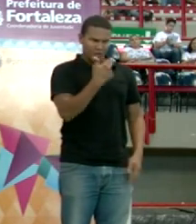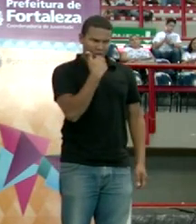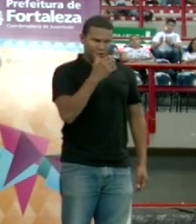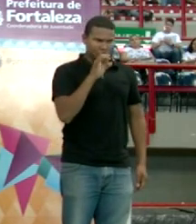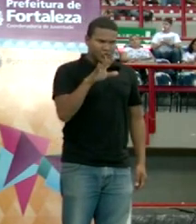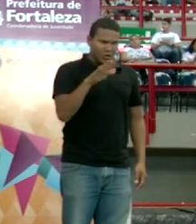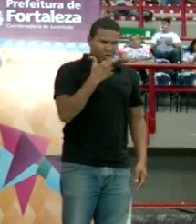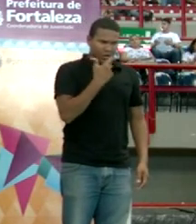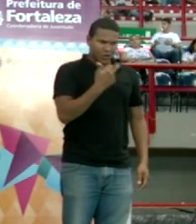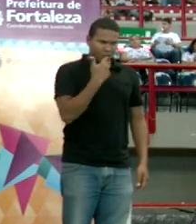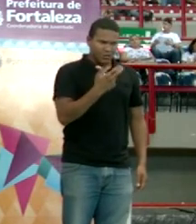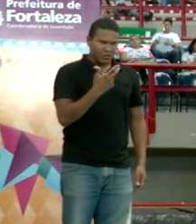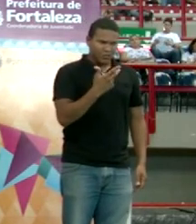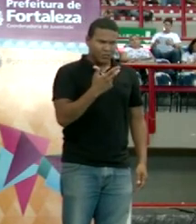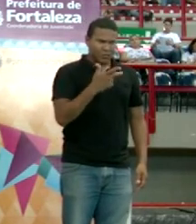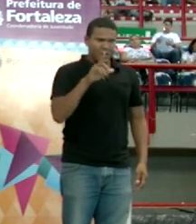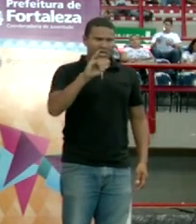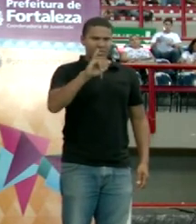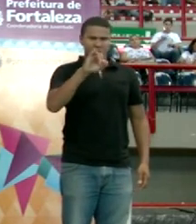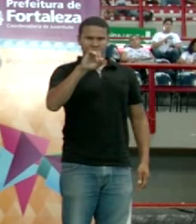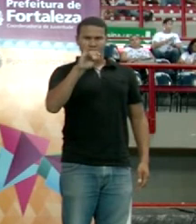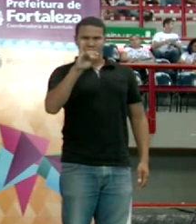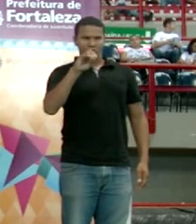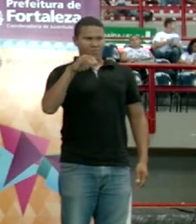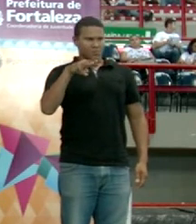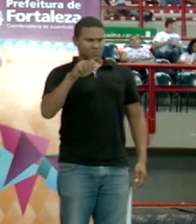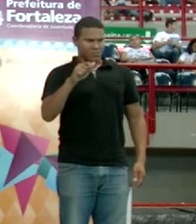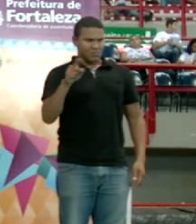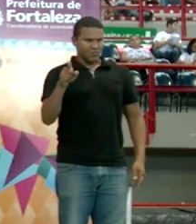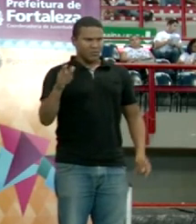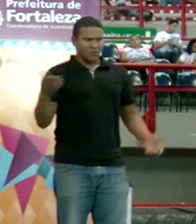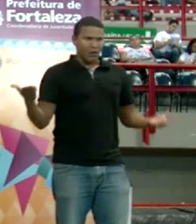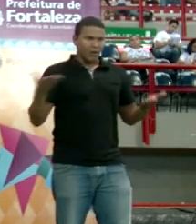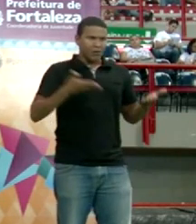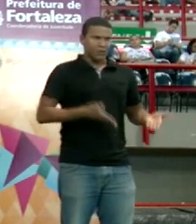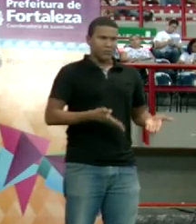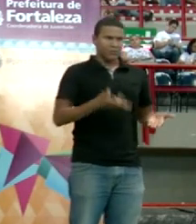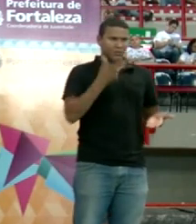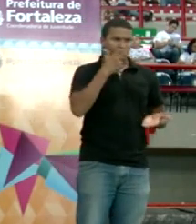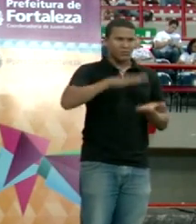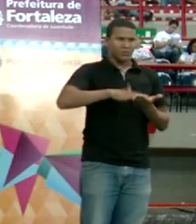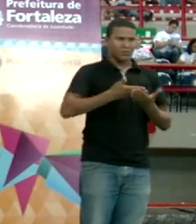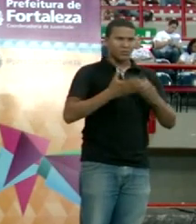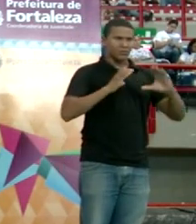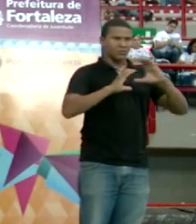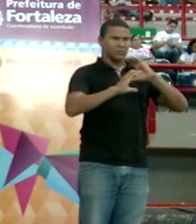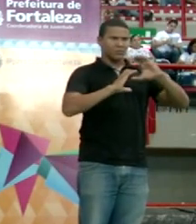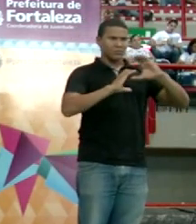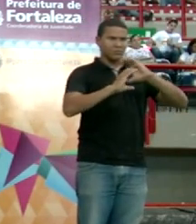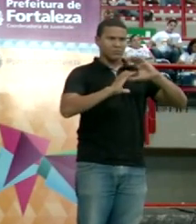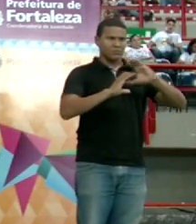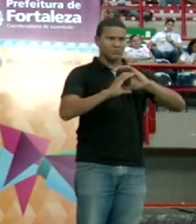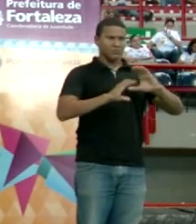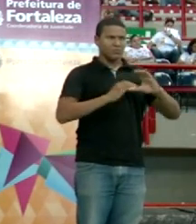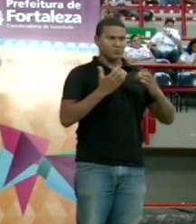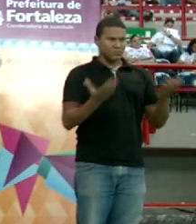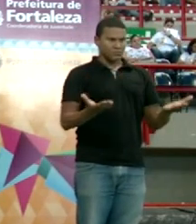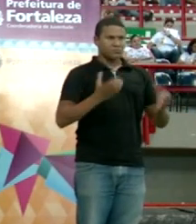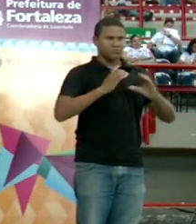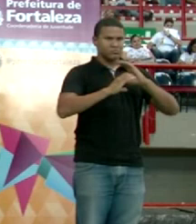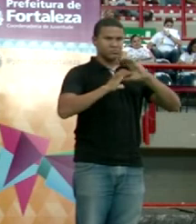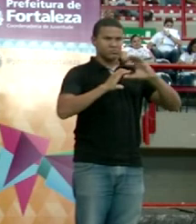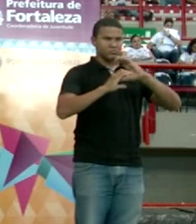por meio de idioma. Não, está aqui um código comunicativo também.